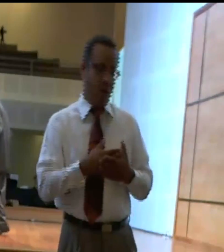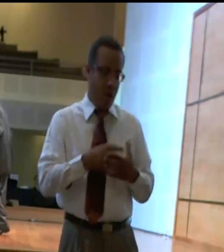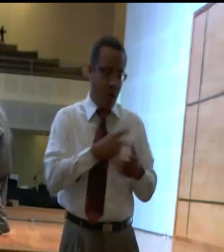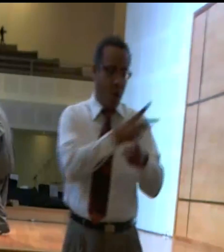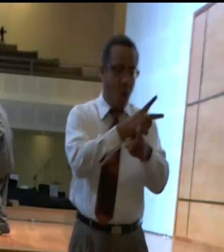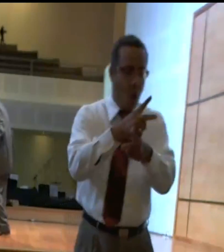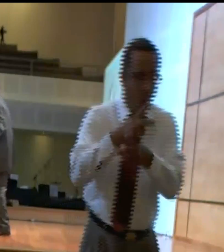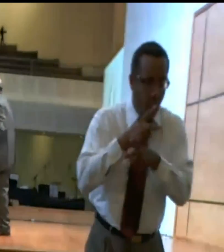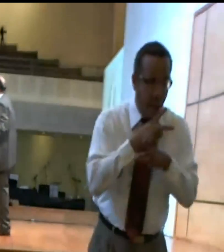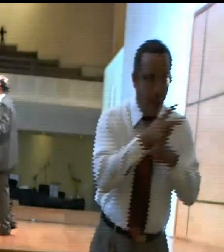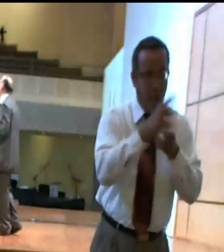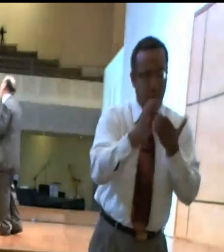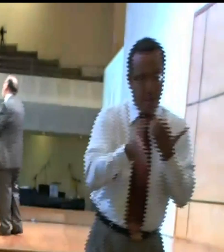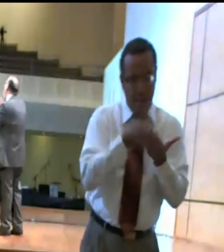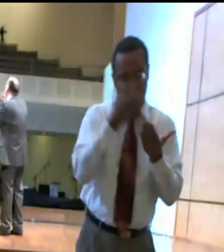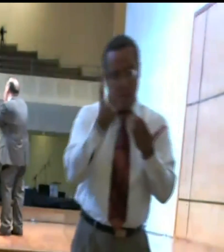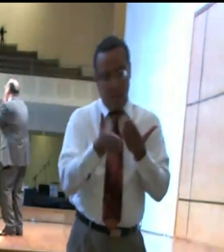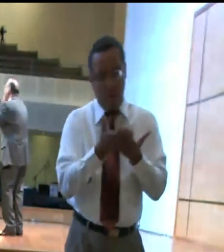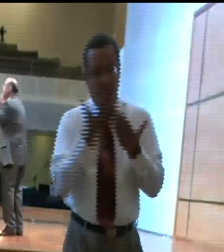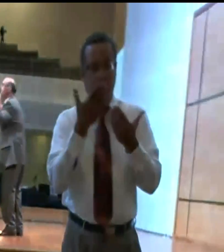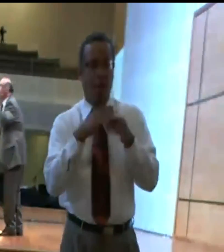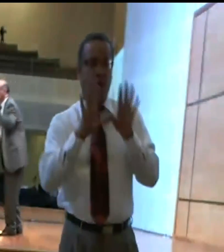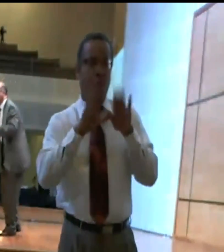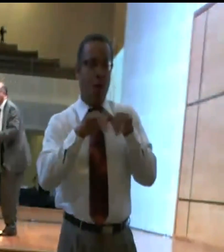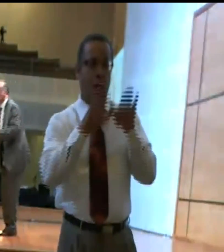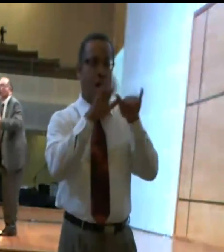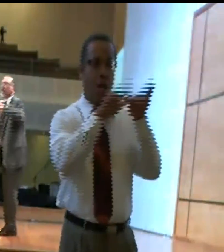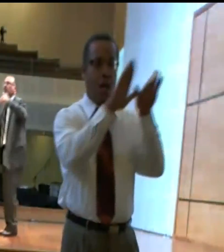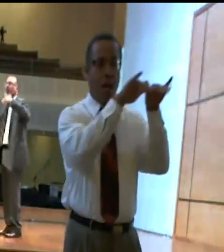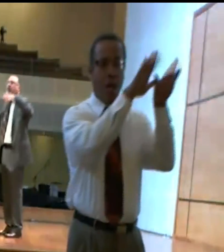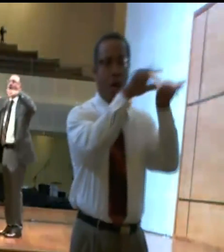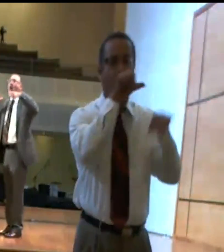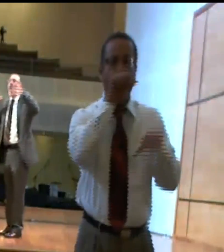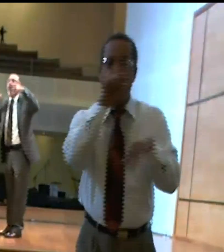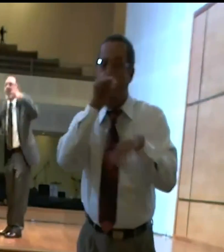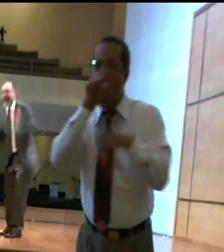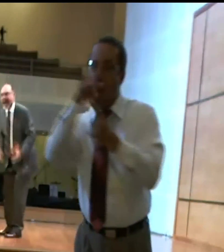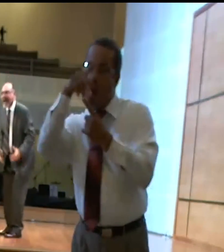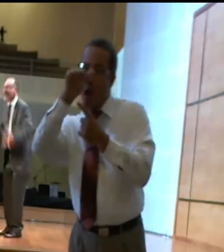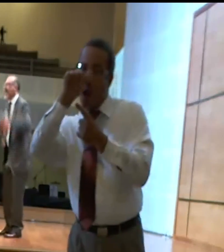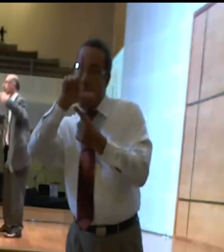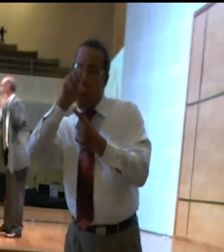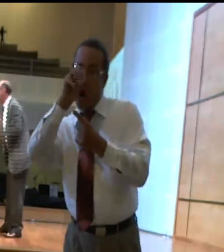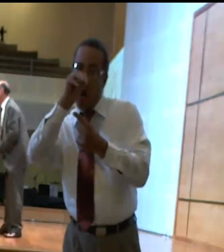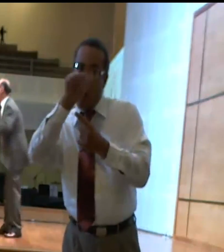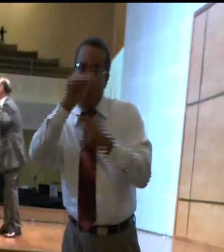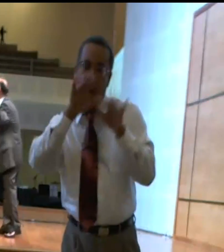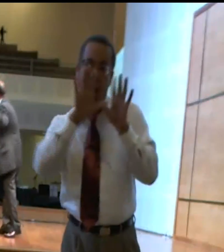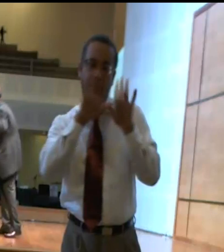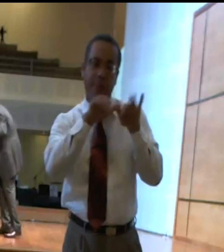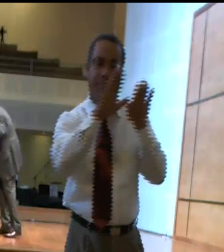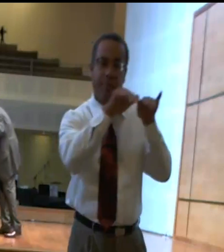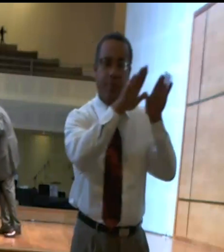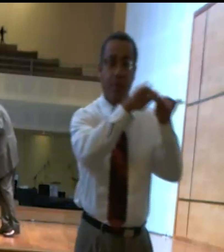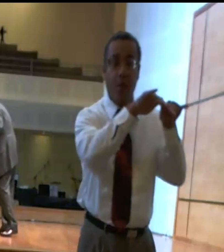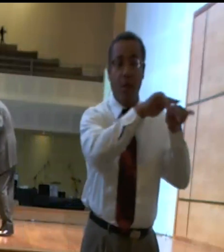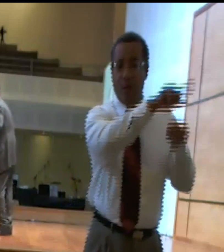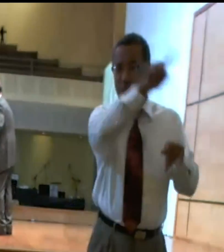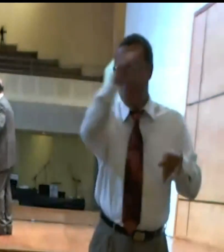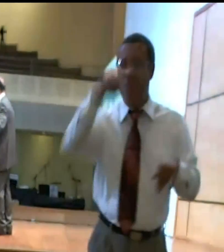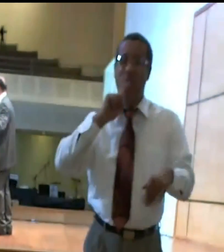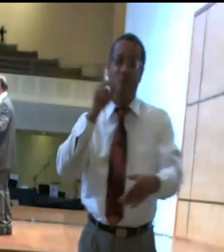como palomas. Hermanos, debemos ser prudentes. Nosotros somos ovejas en medio de